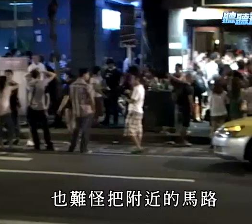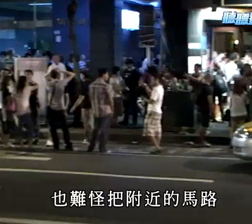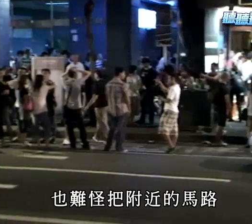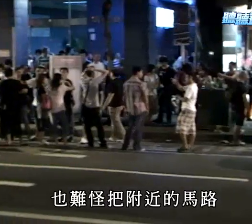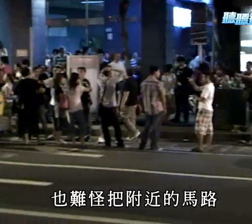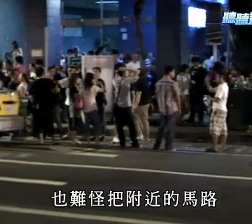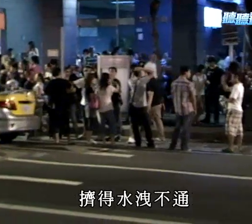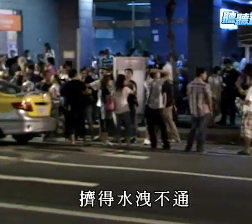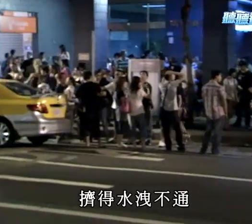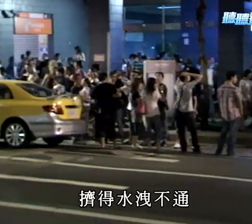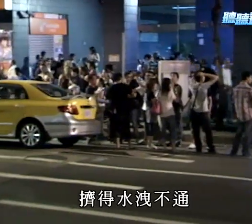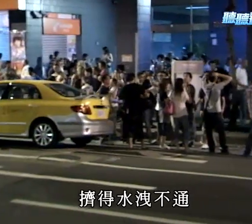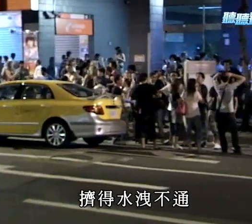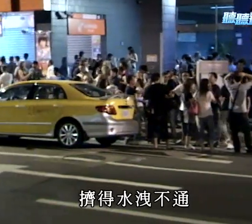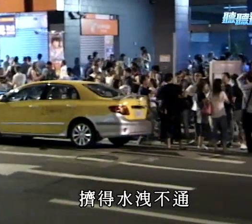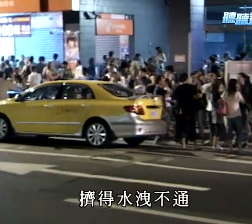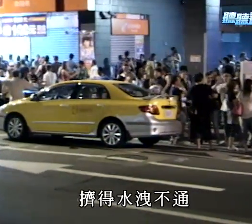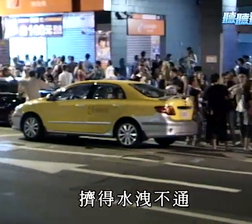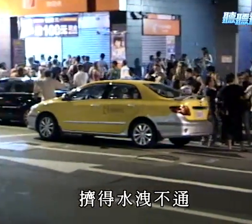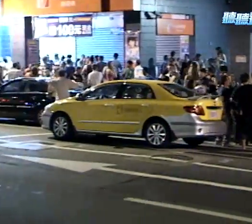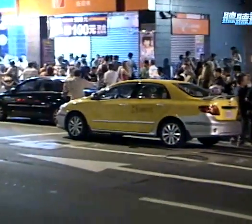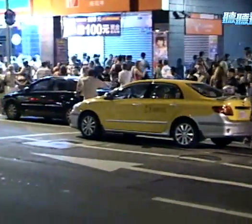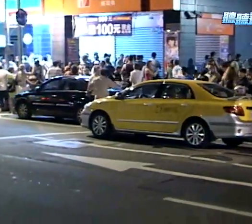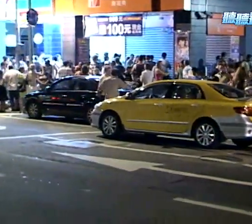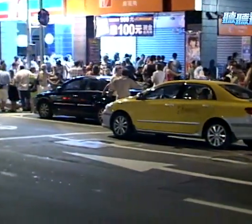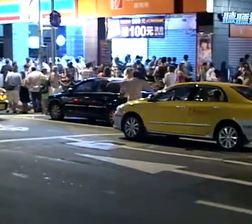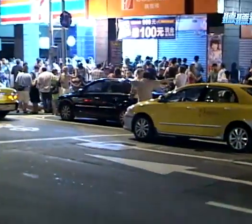的马路挤得水泄不通。